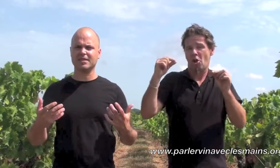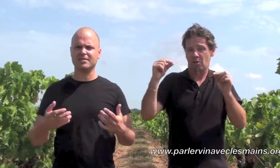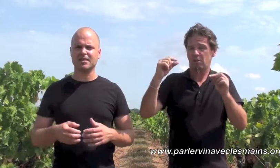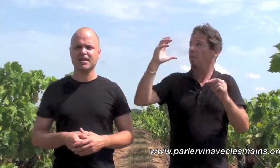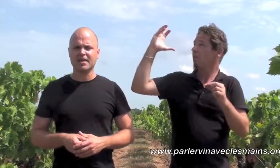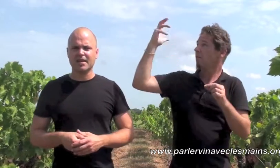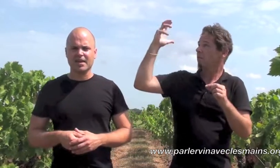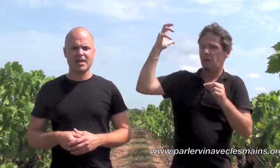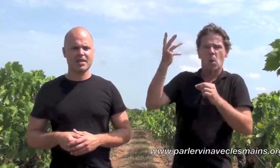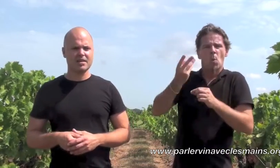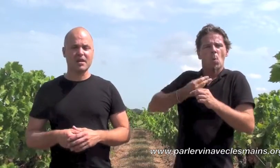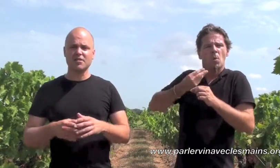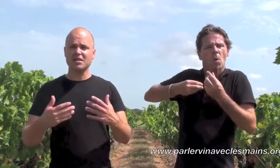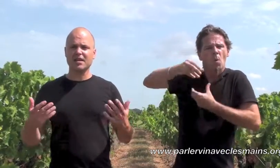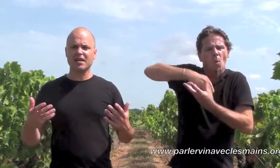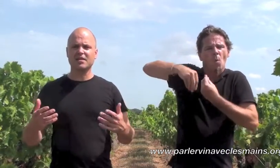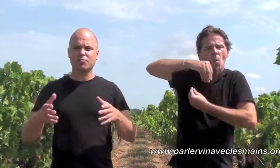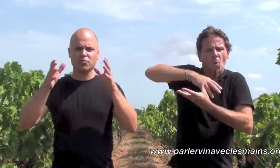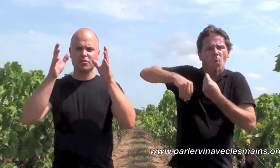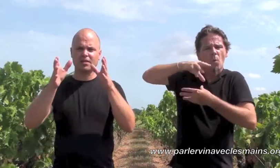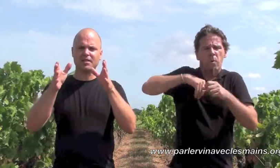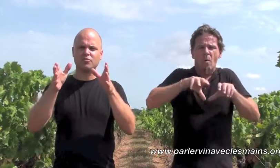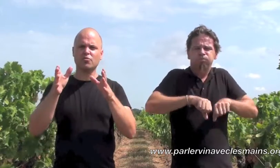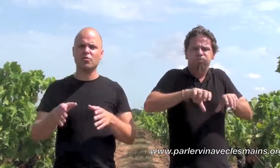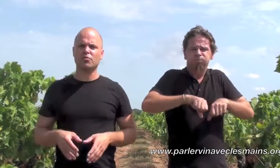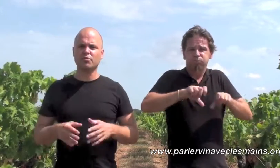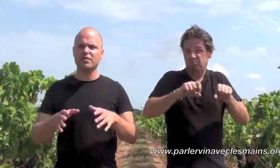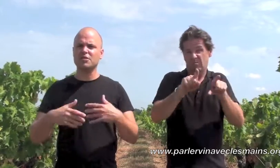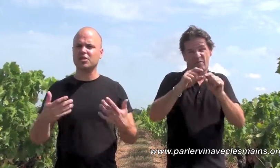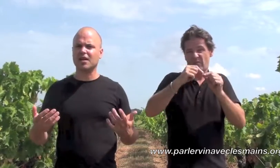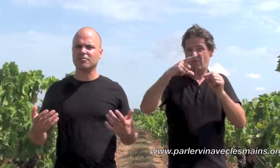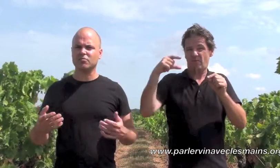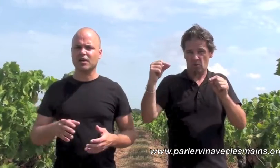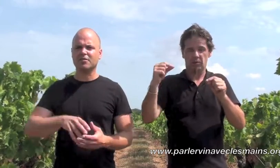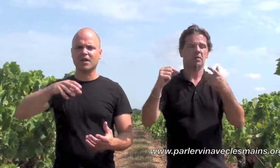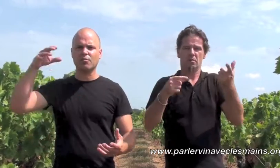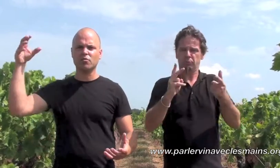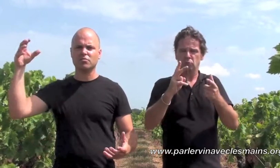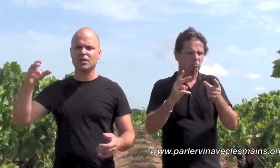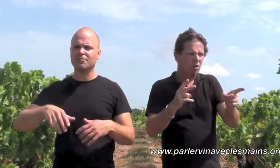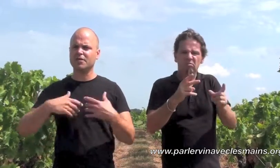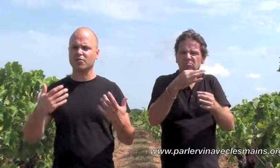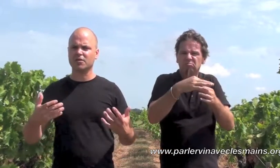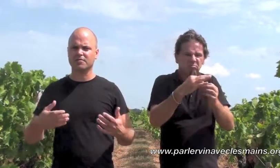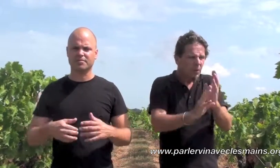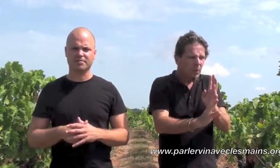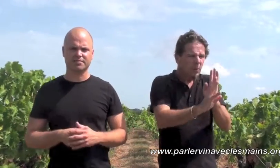photosynthèse. Et la vigne, elle était plus concentrée sur une poussée végétale. Elle a fait des rameaux, elle a fait des feuilles.